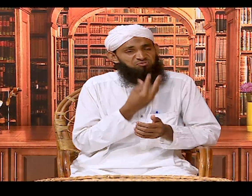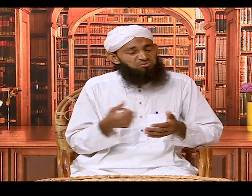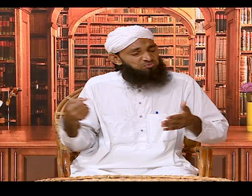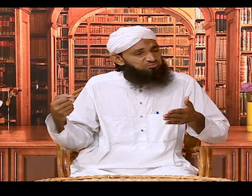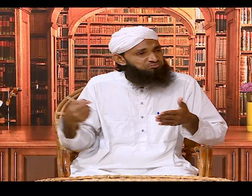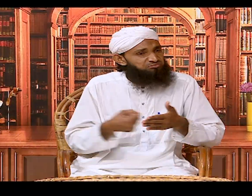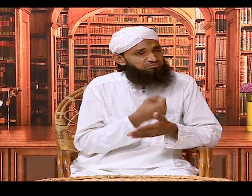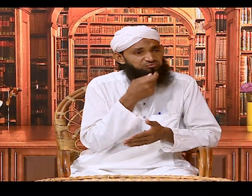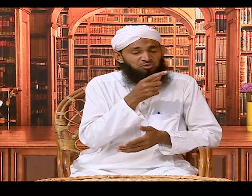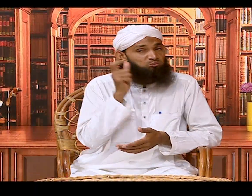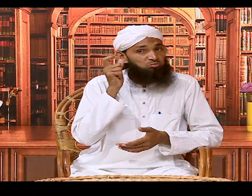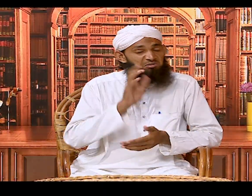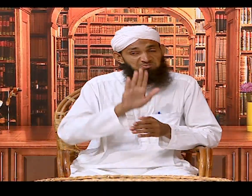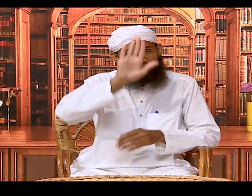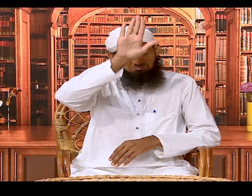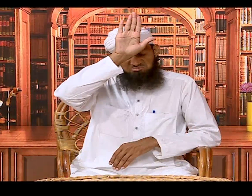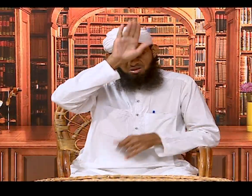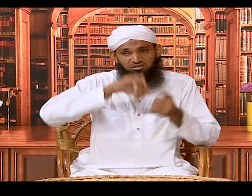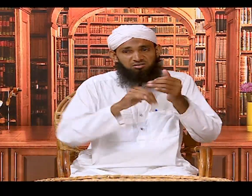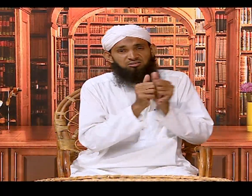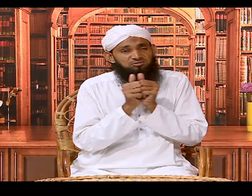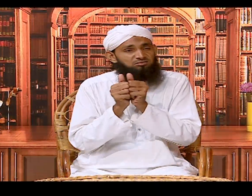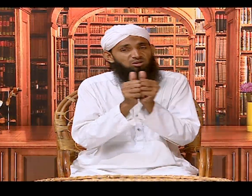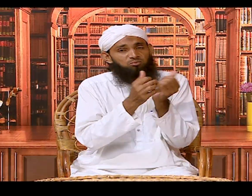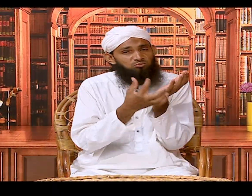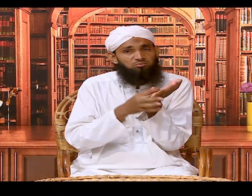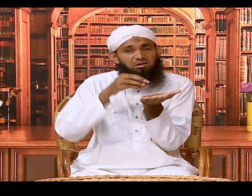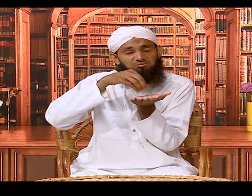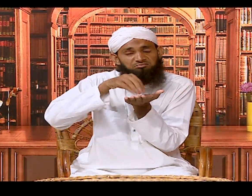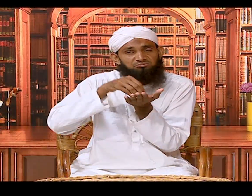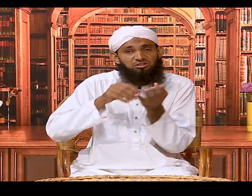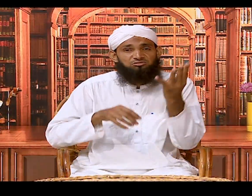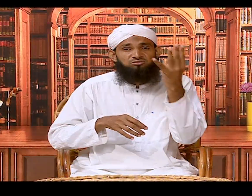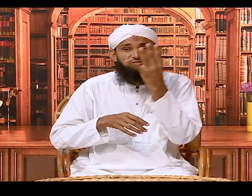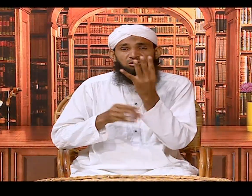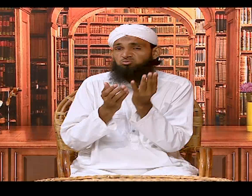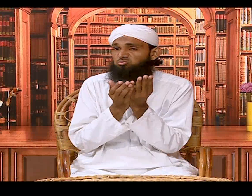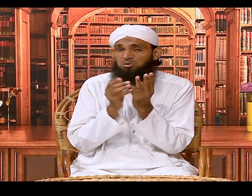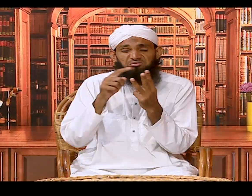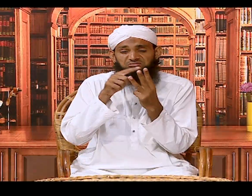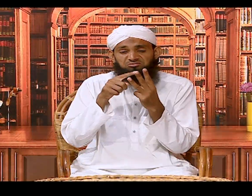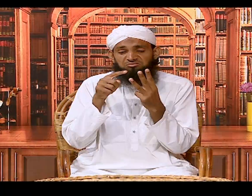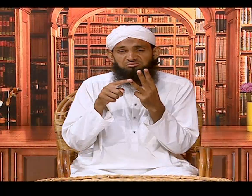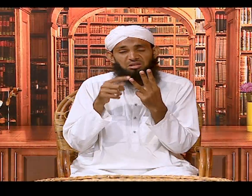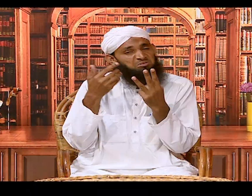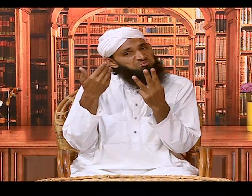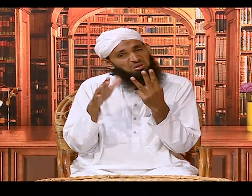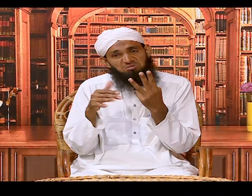افسوس، امیر المؤمنین حضرت عثمان غنی رضی اللہ عنہ کی 4 دعاؤں میں سے 3 کی زد میں تو آ چکا